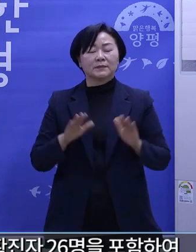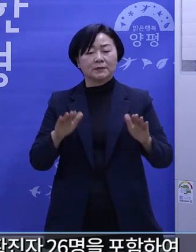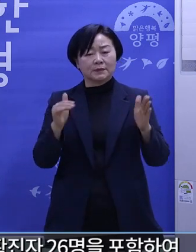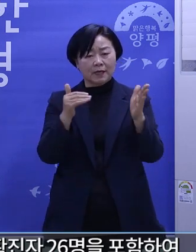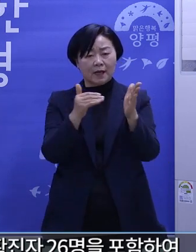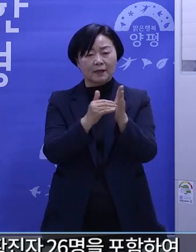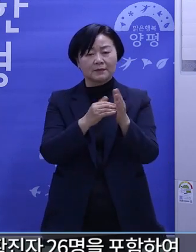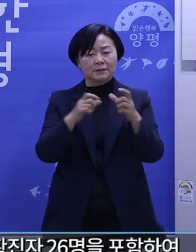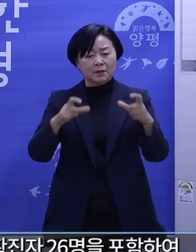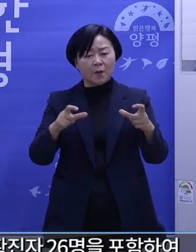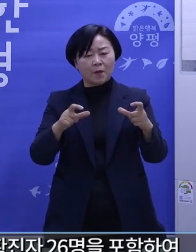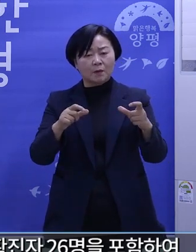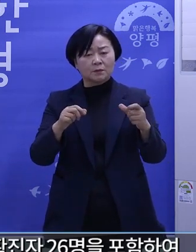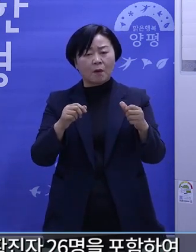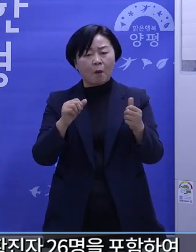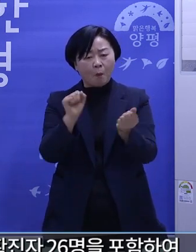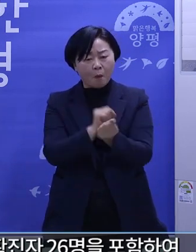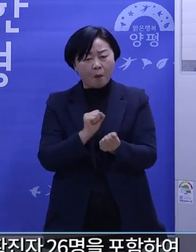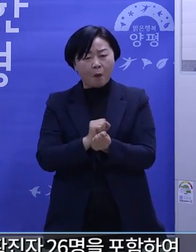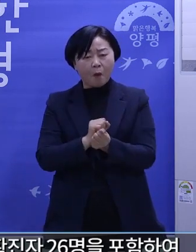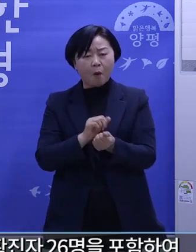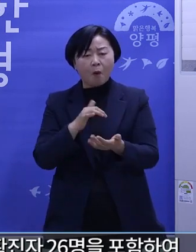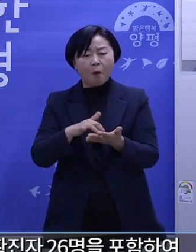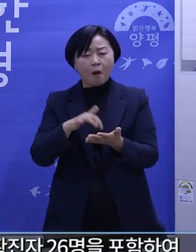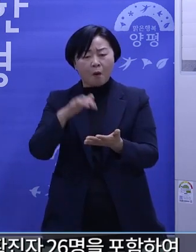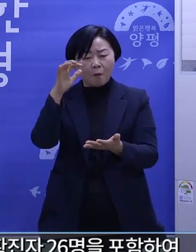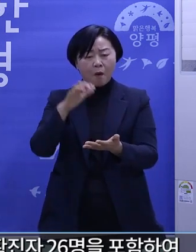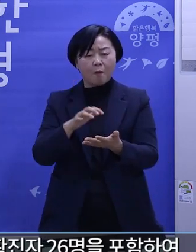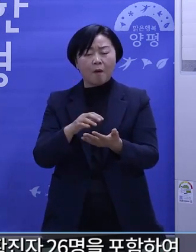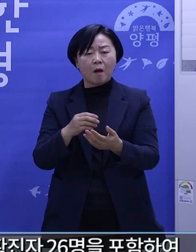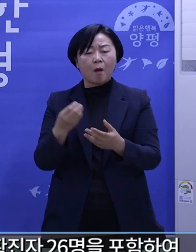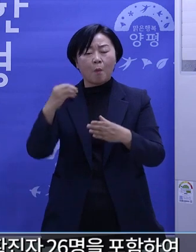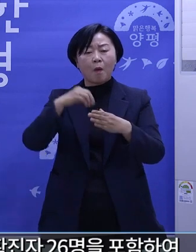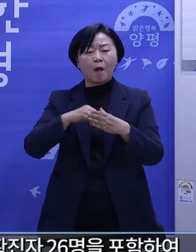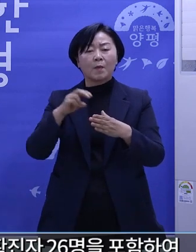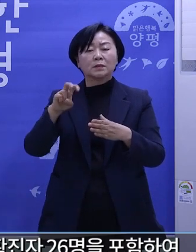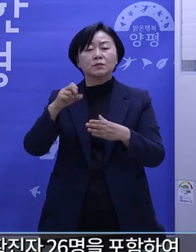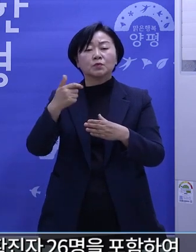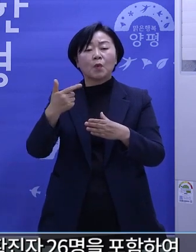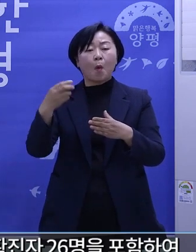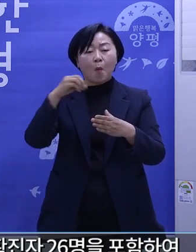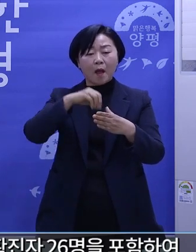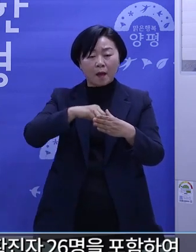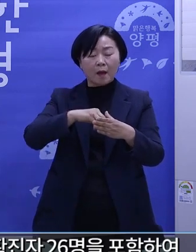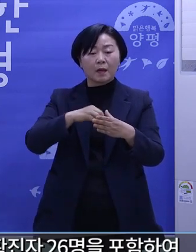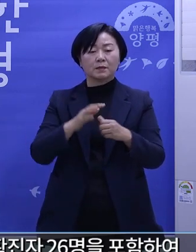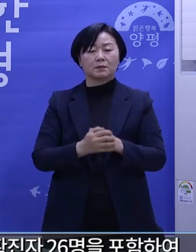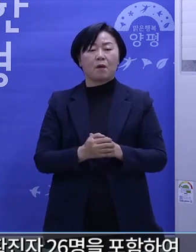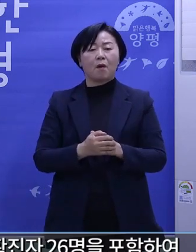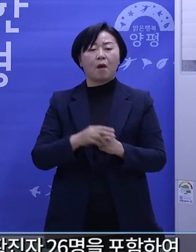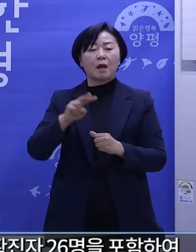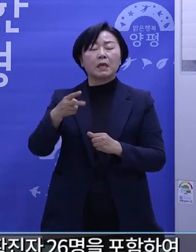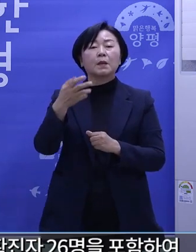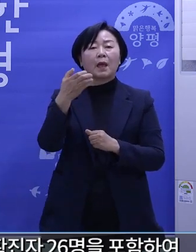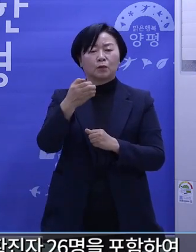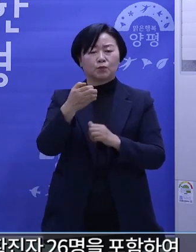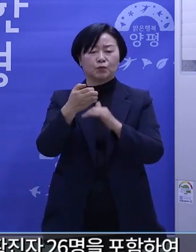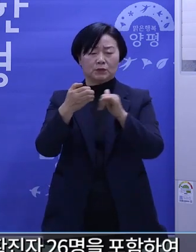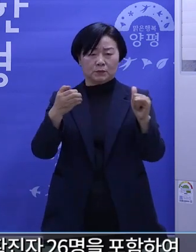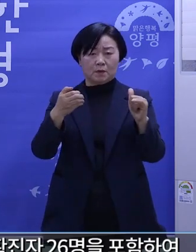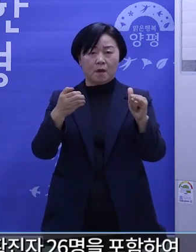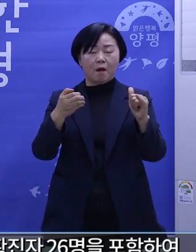현재까지 관내에서 발생한 누적 확진자는 유흥업소 관련 확진자 26명을 포함하여